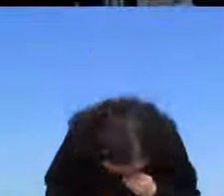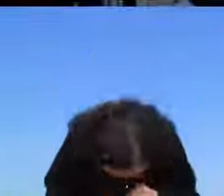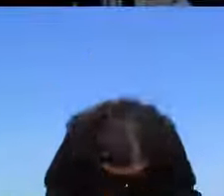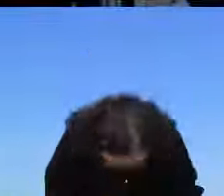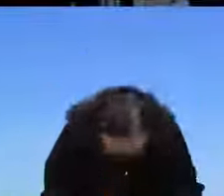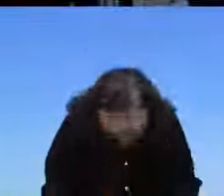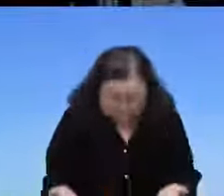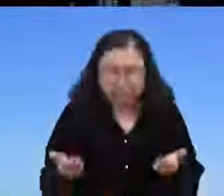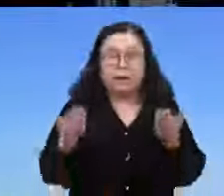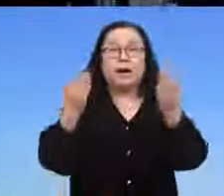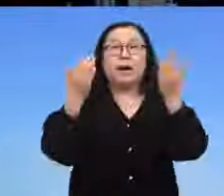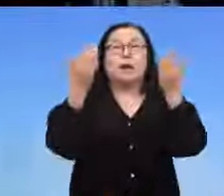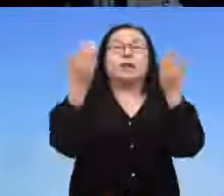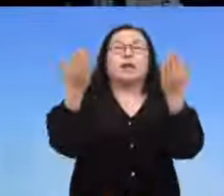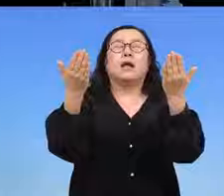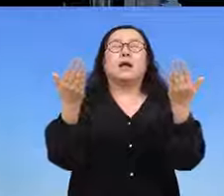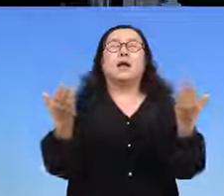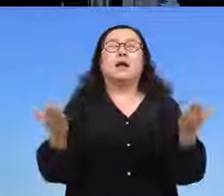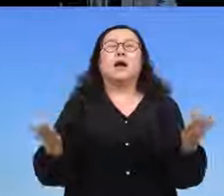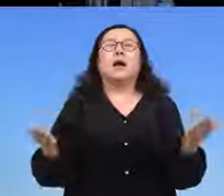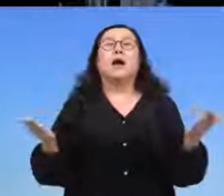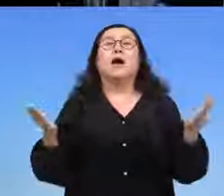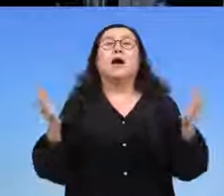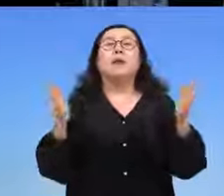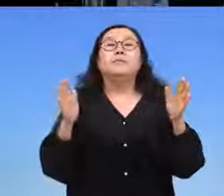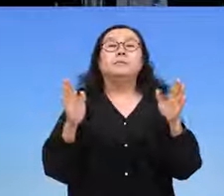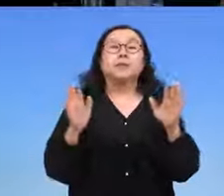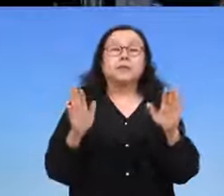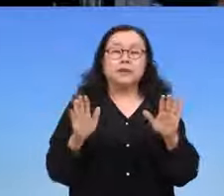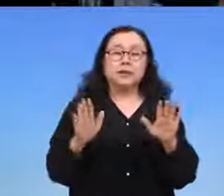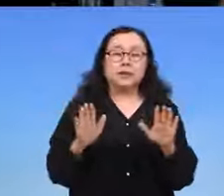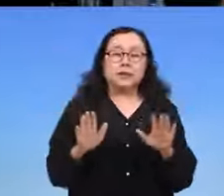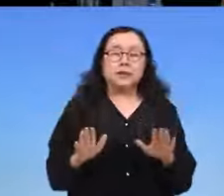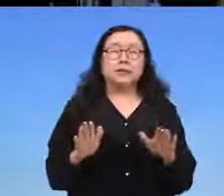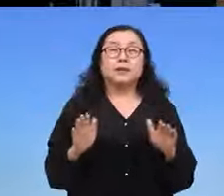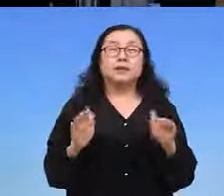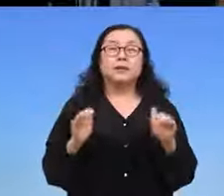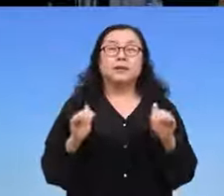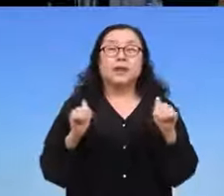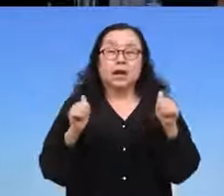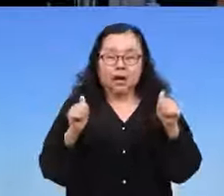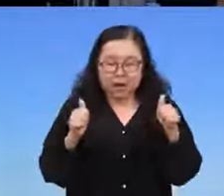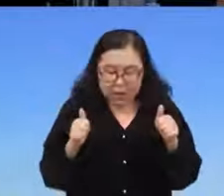엎드려 절하, 엎드려 절하세,